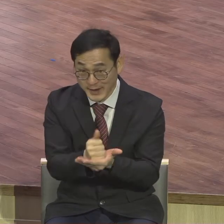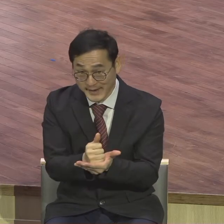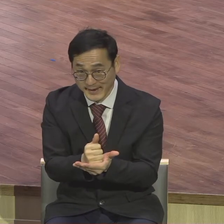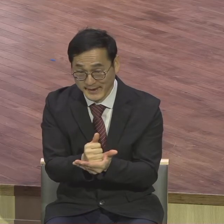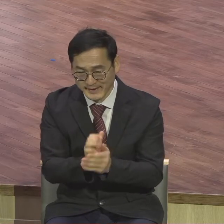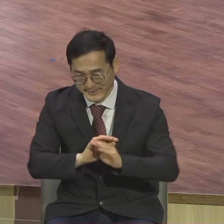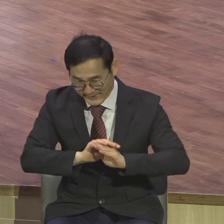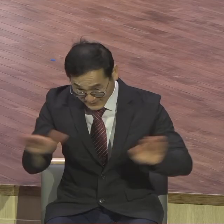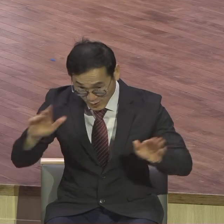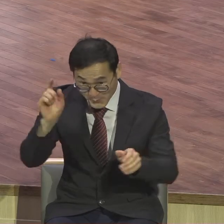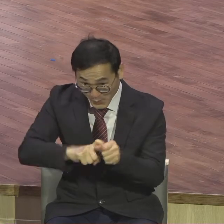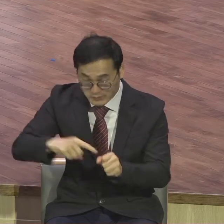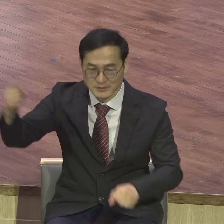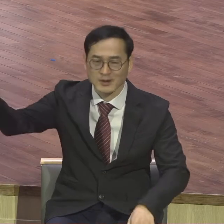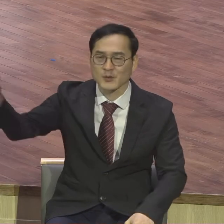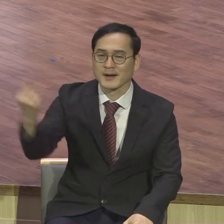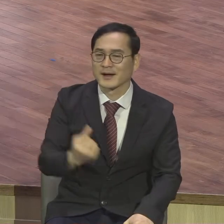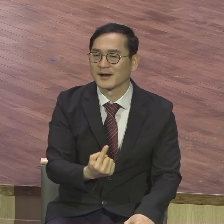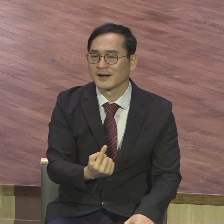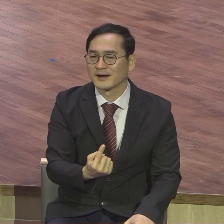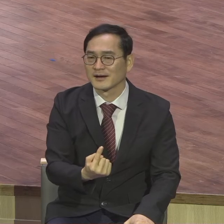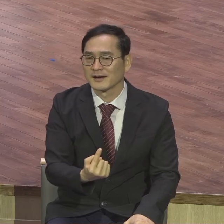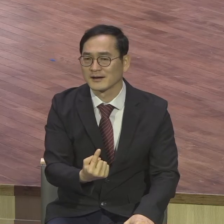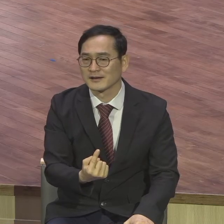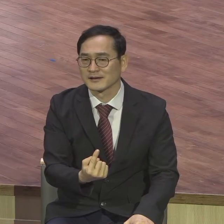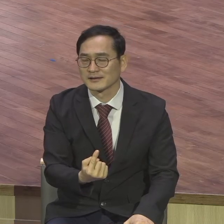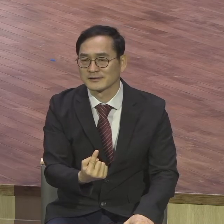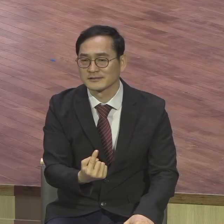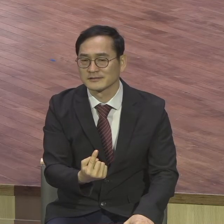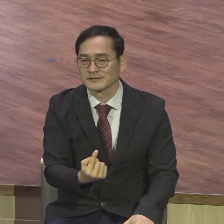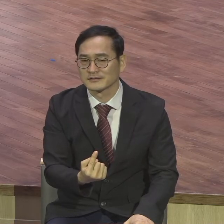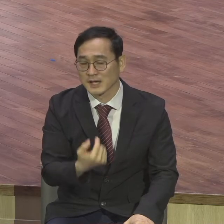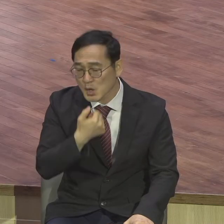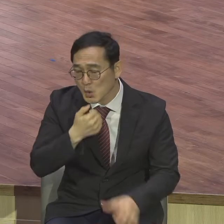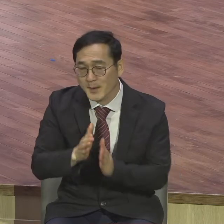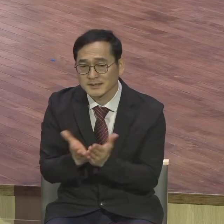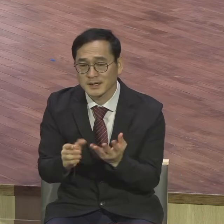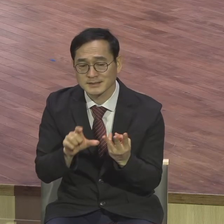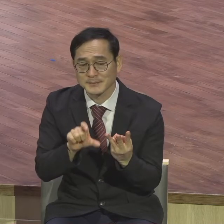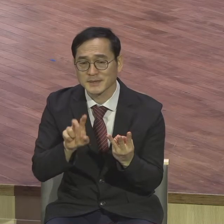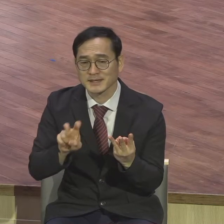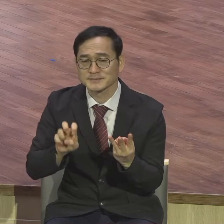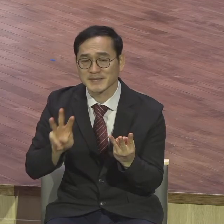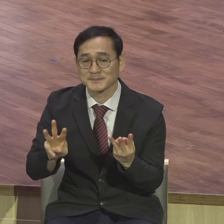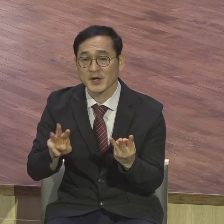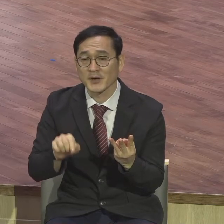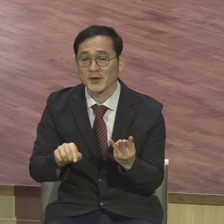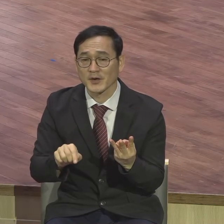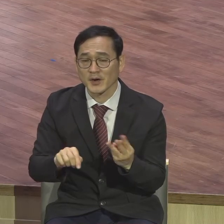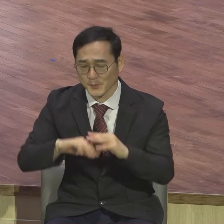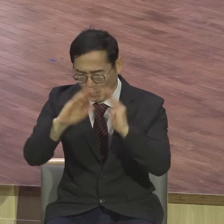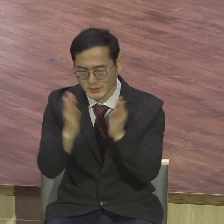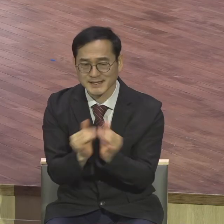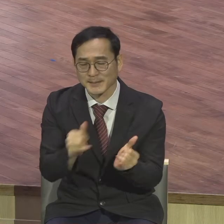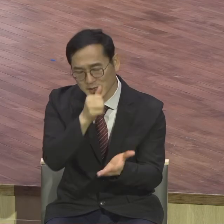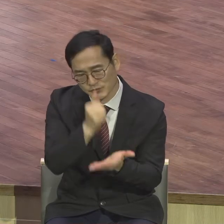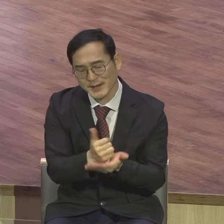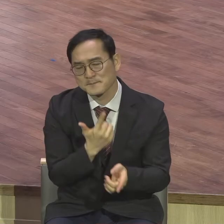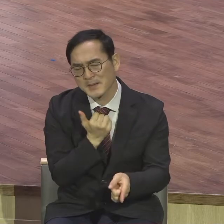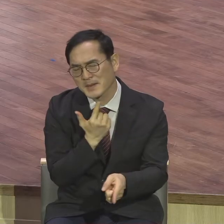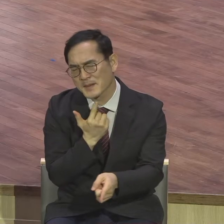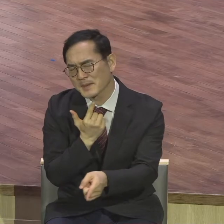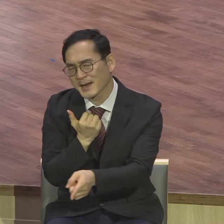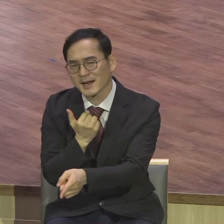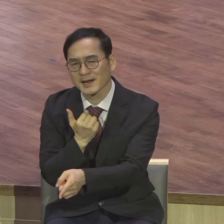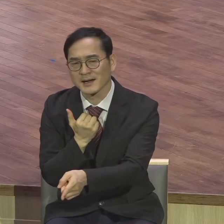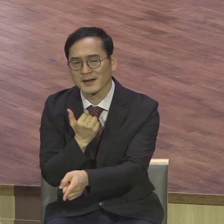오셨다. 그게 무슨 어디에 나와 있냐. 로마서 3장 23절에 모든 사람이 죄를